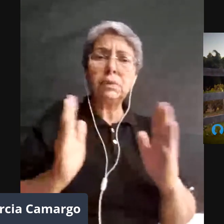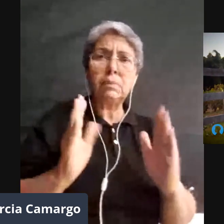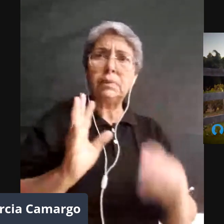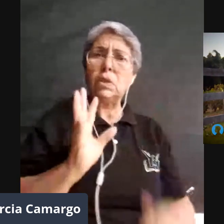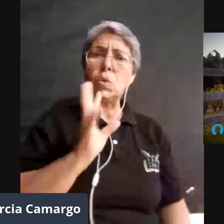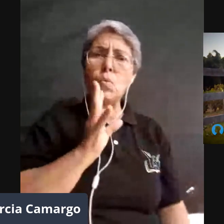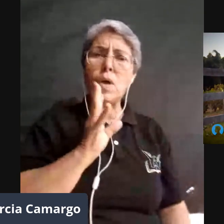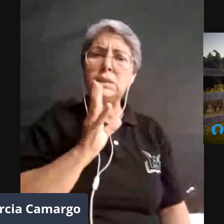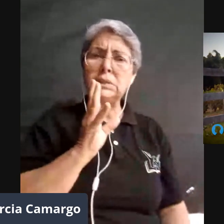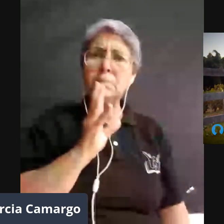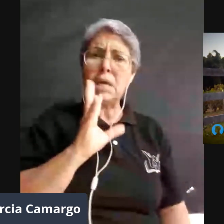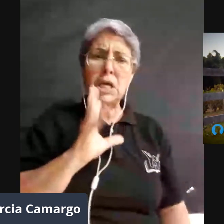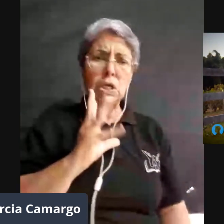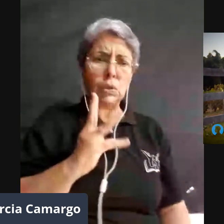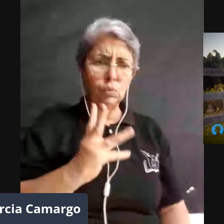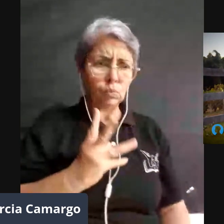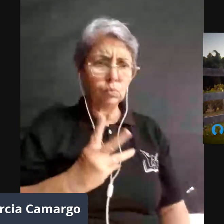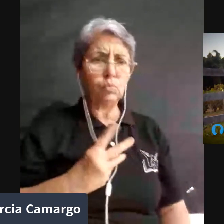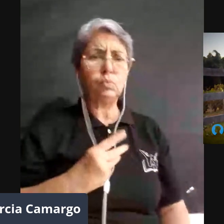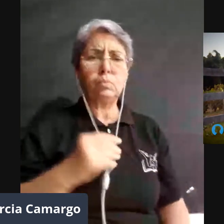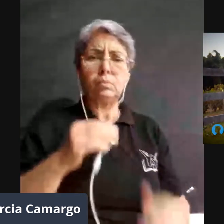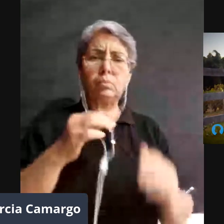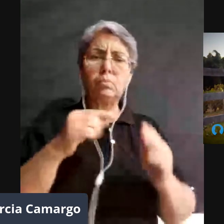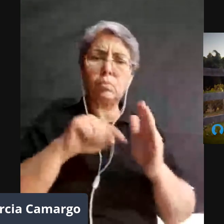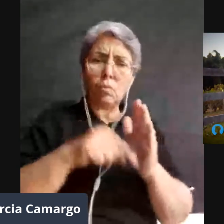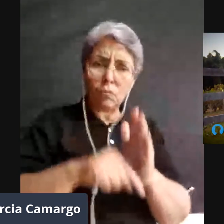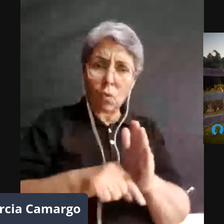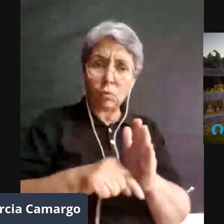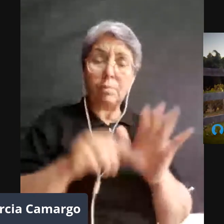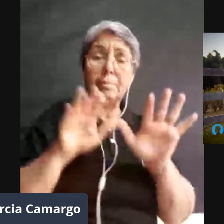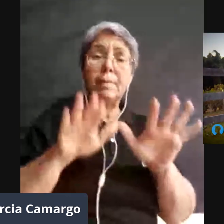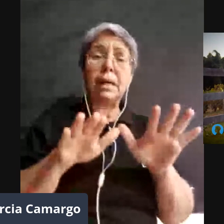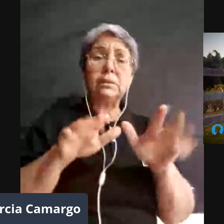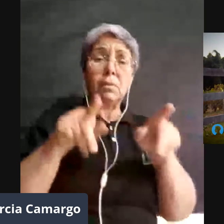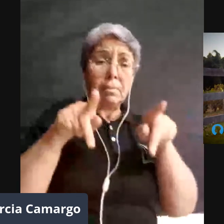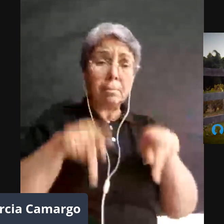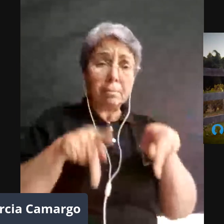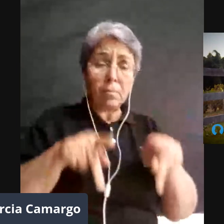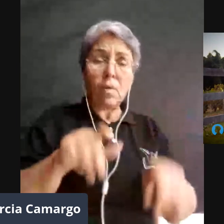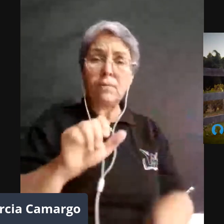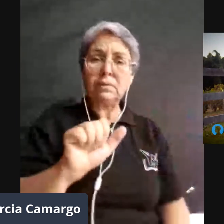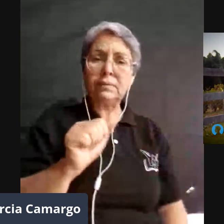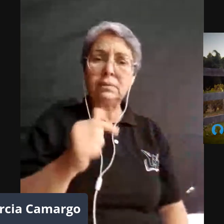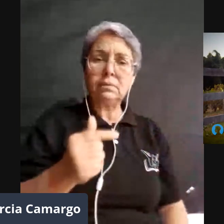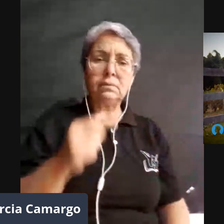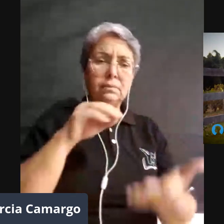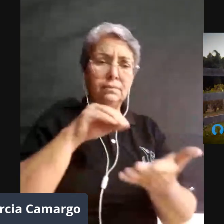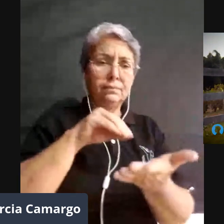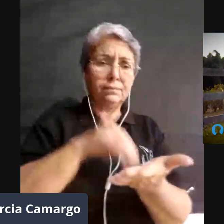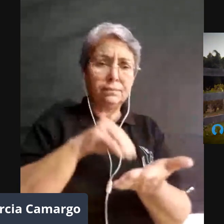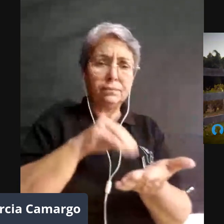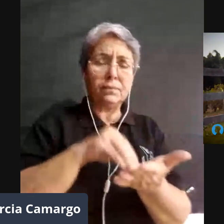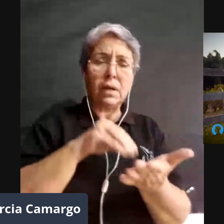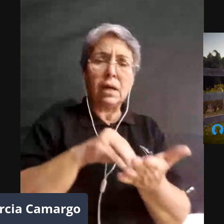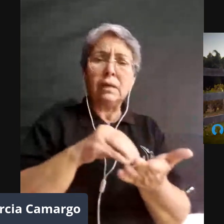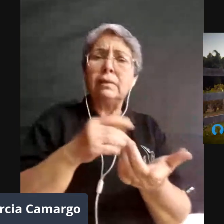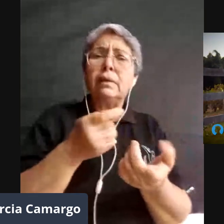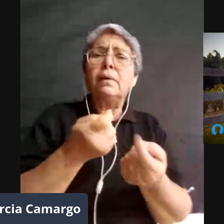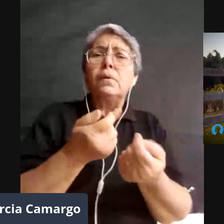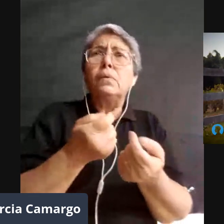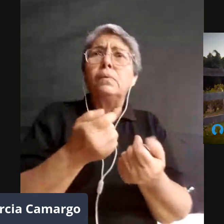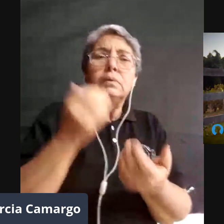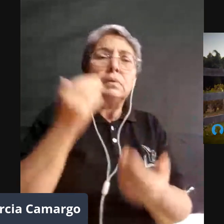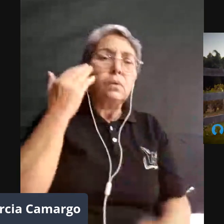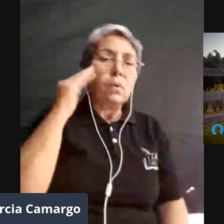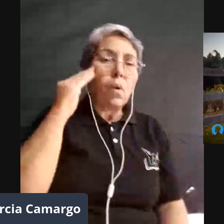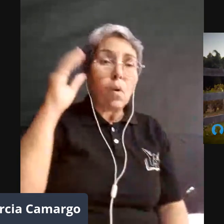um povo, geralmente, ainda temos somente um pálido, um vago conceito do que é que Cristo está fazendo por nós como